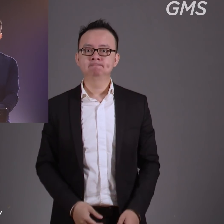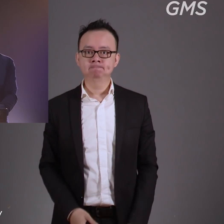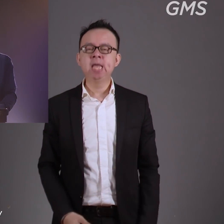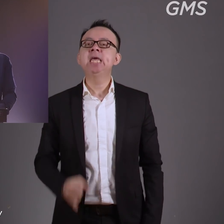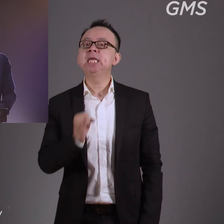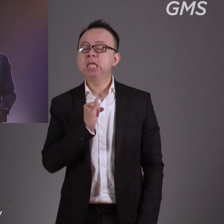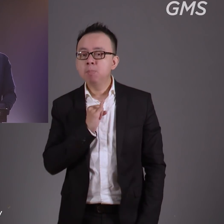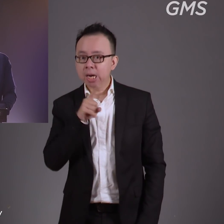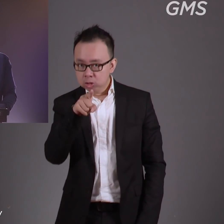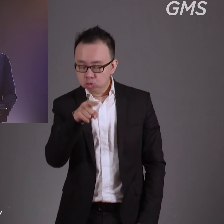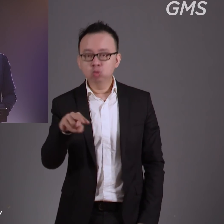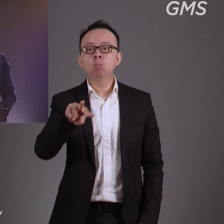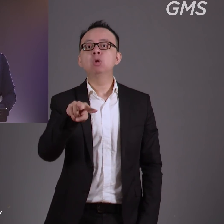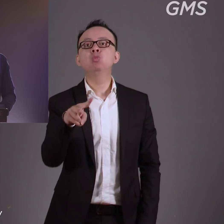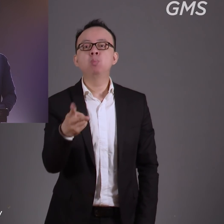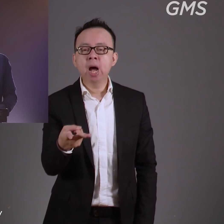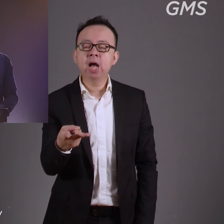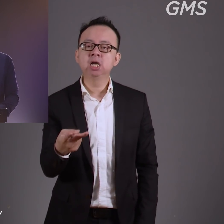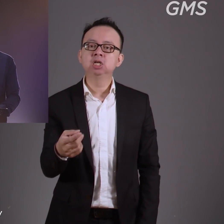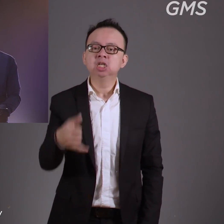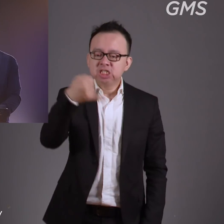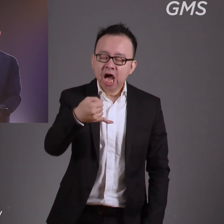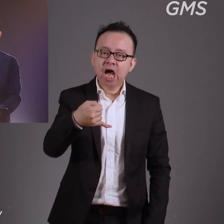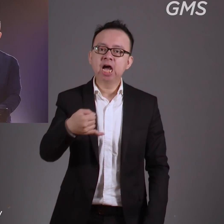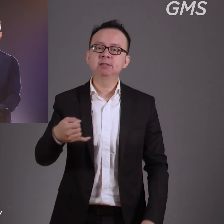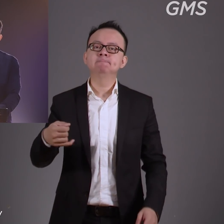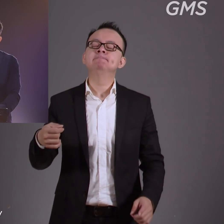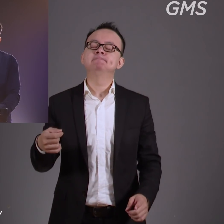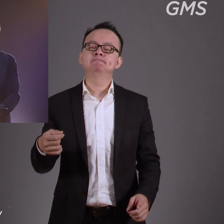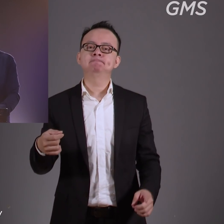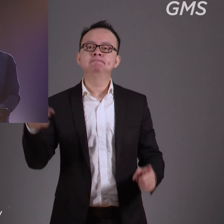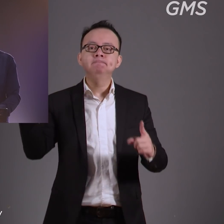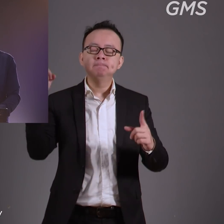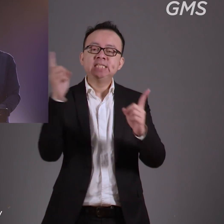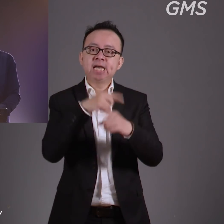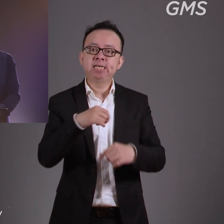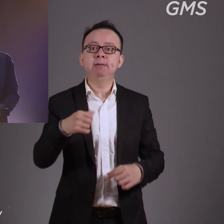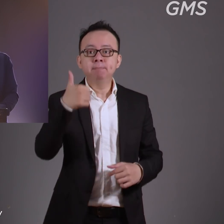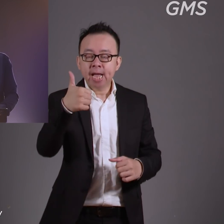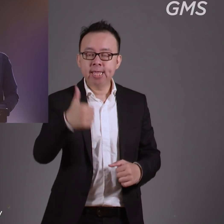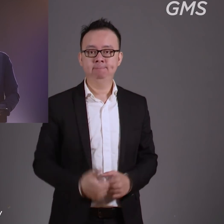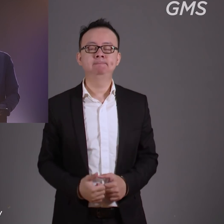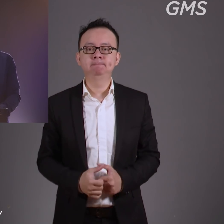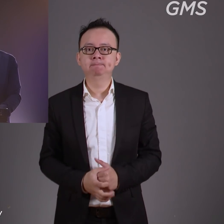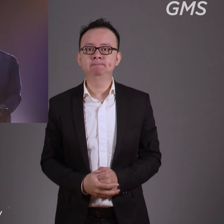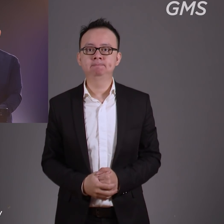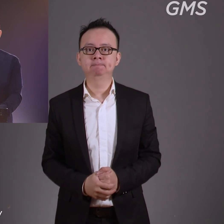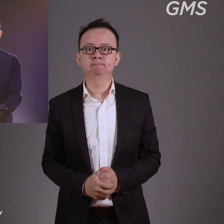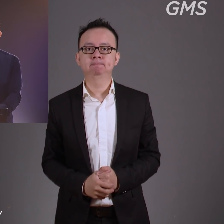mengubah, altering the faith of a family. Iman bisa mengubah yang namanya nasib satu